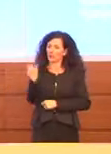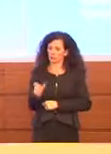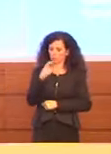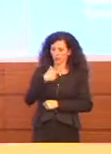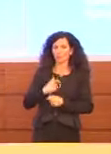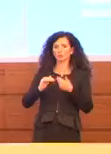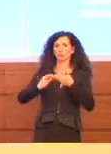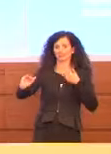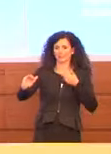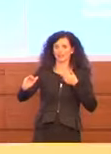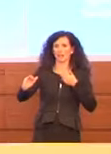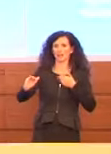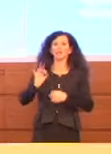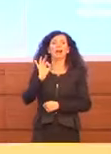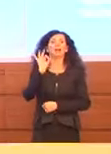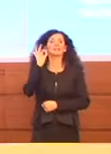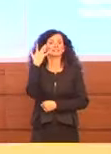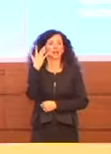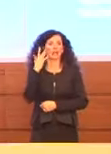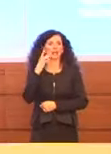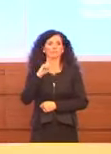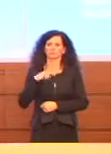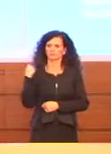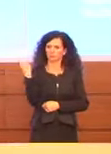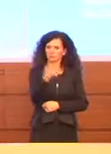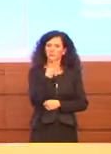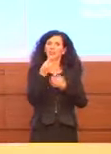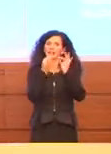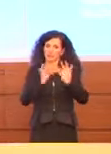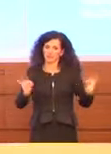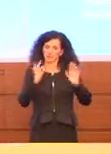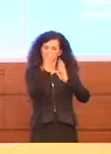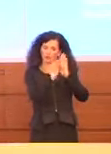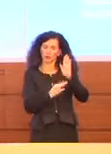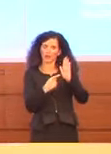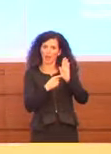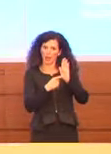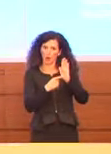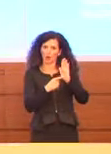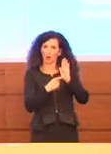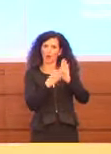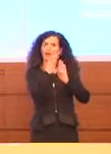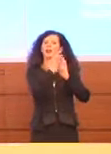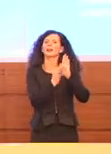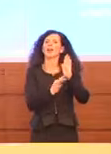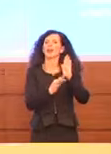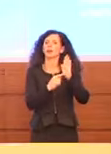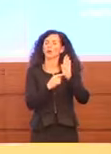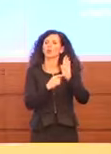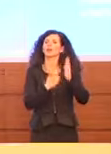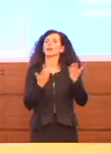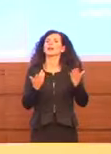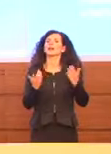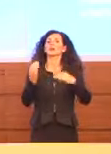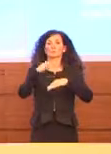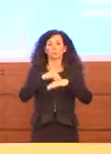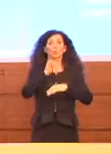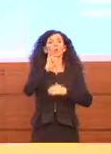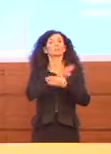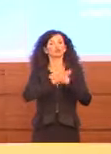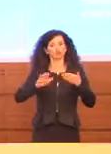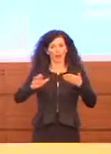se tutti quanti noi rispetteremo le regole le buone regole quelle i di igiene e anche